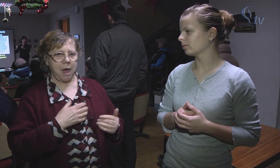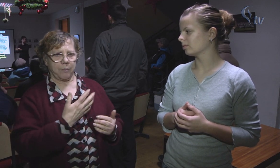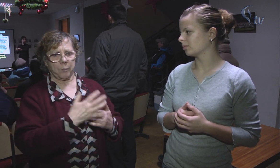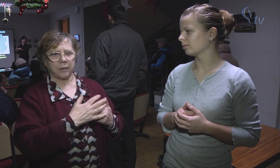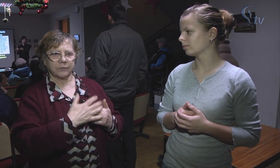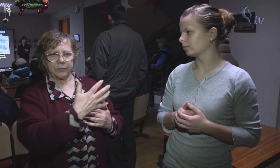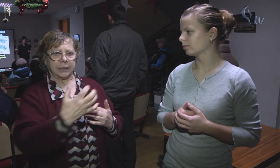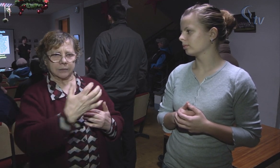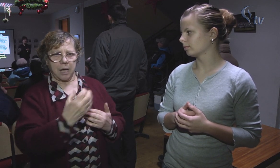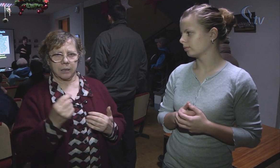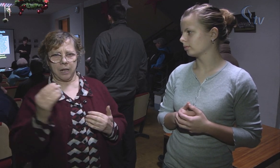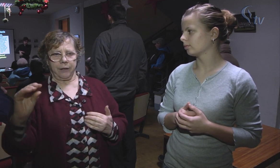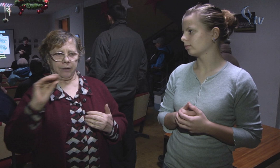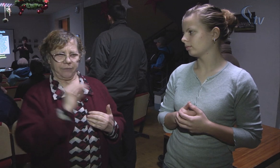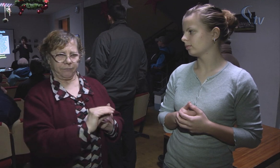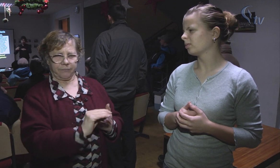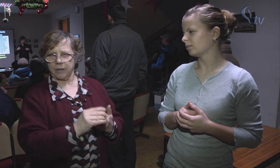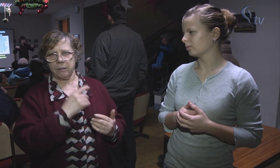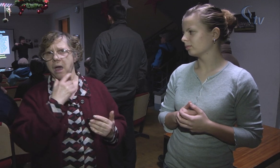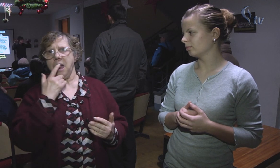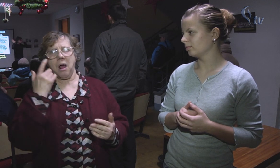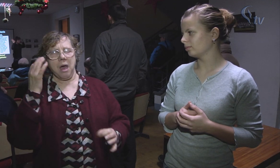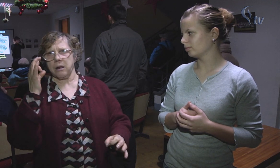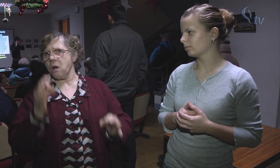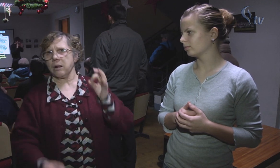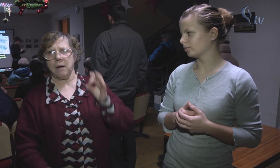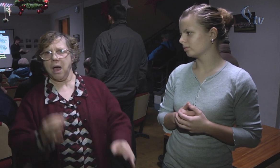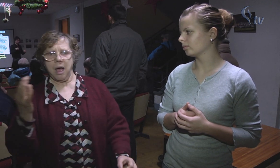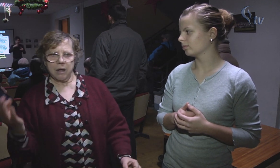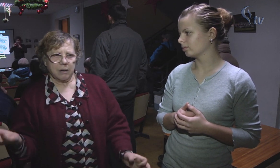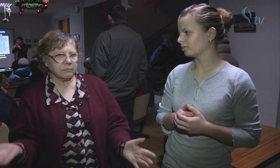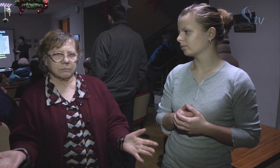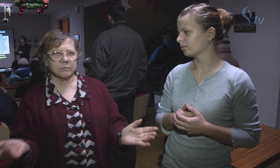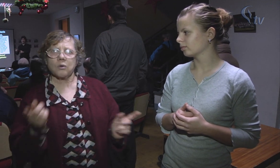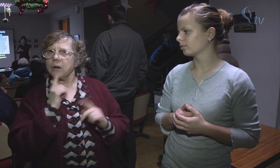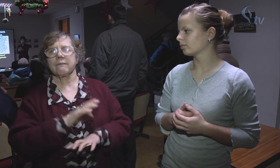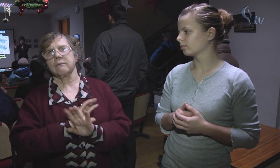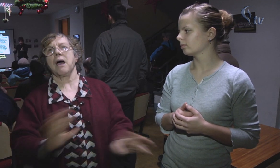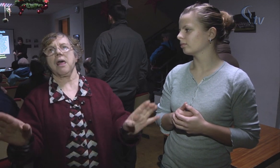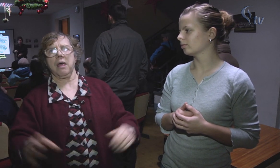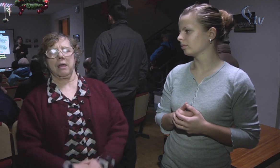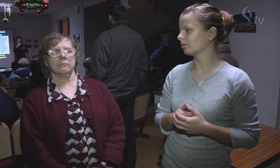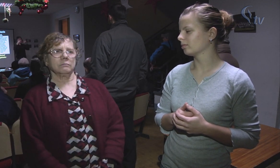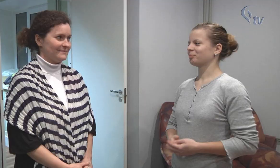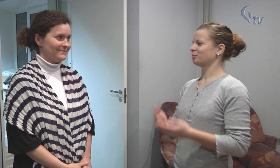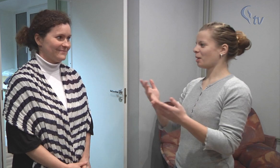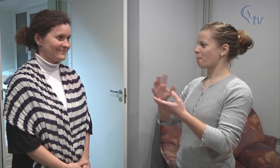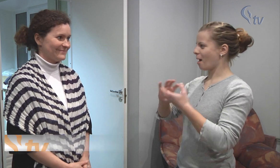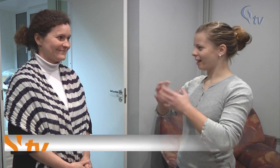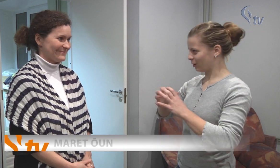elab umbes 500 kurti, aga see raha, mis eraldatakse Tallinna linnas selleks teenuseks, on väga väike. Siin on Maret